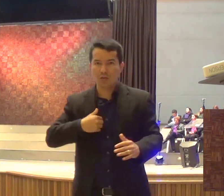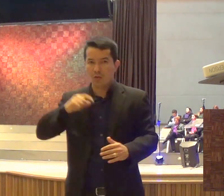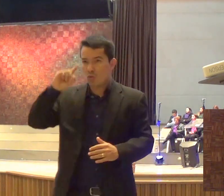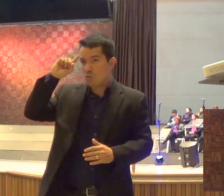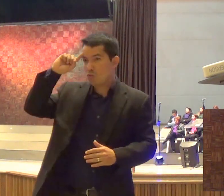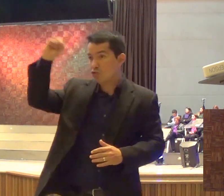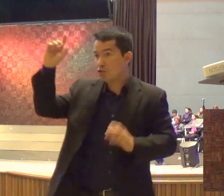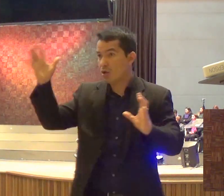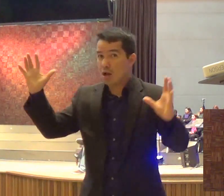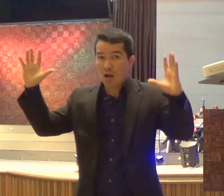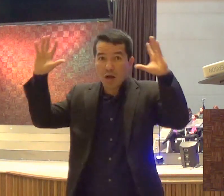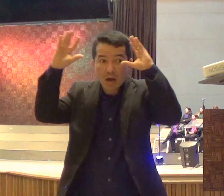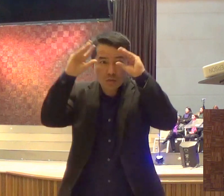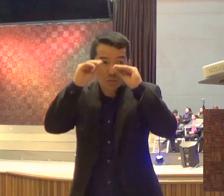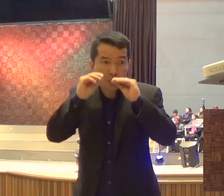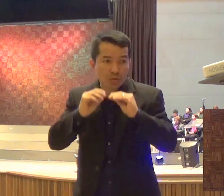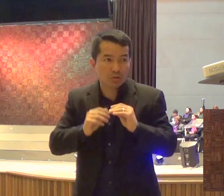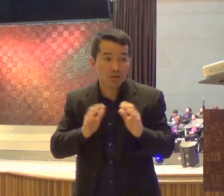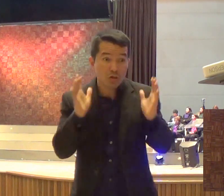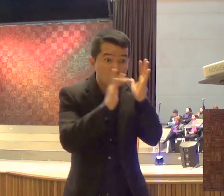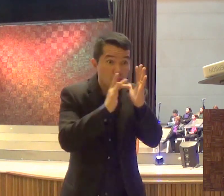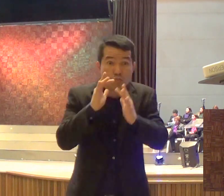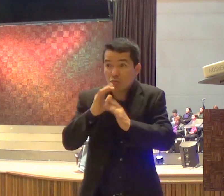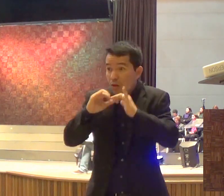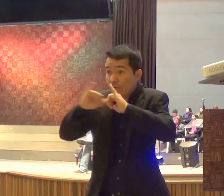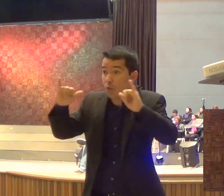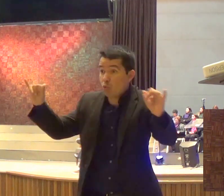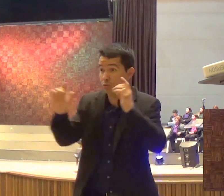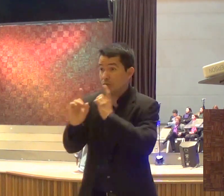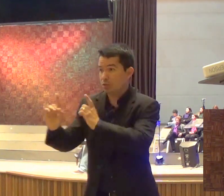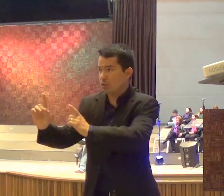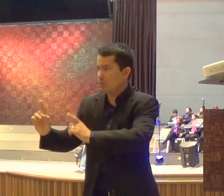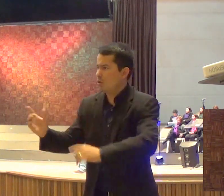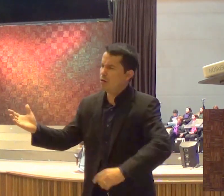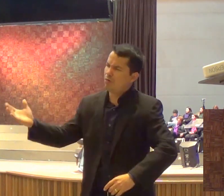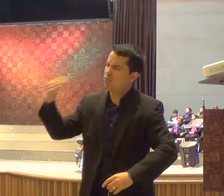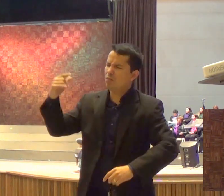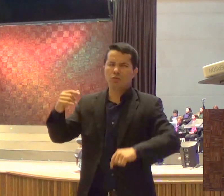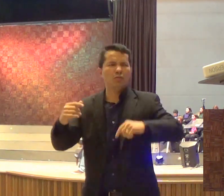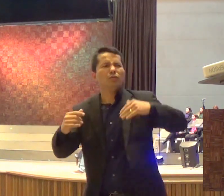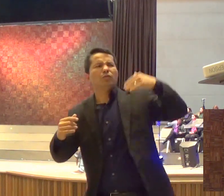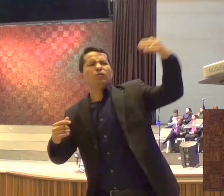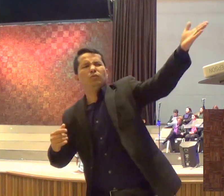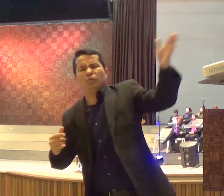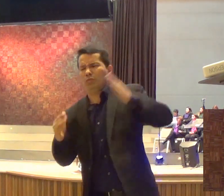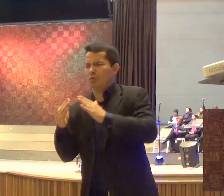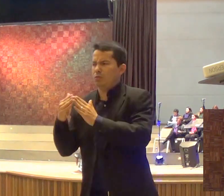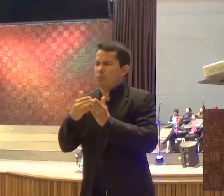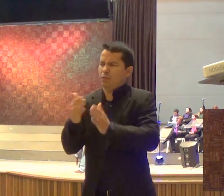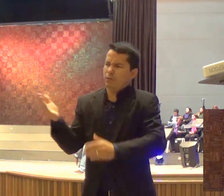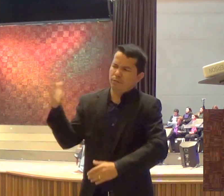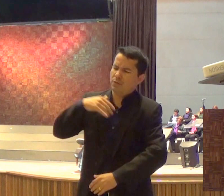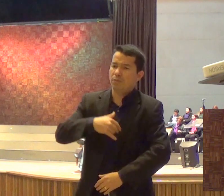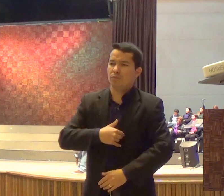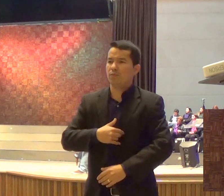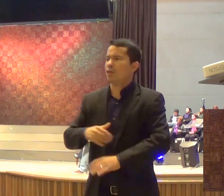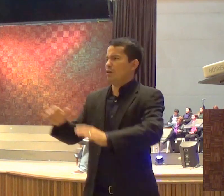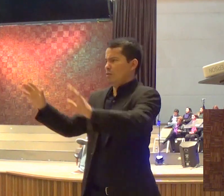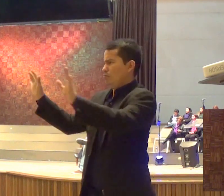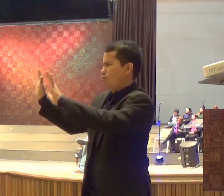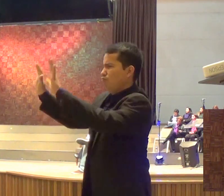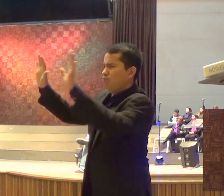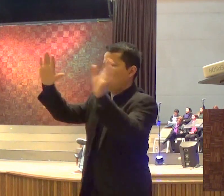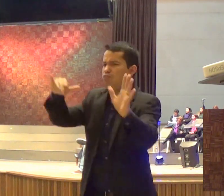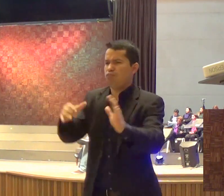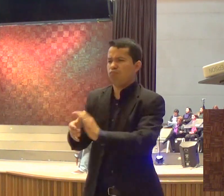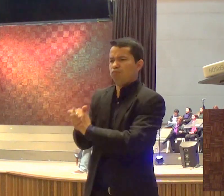já Tarde disse-lhes Jesus passemos para outra margem e eles despedindo a multidão